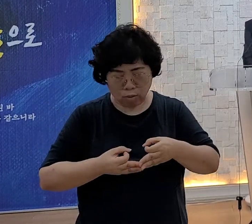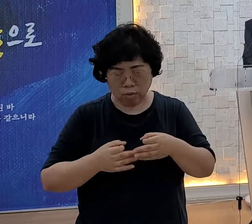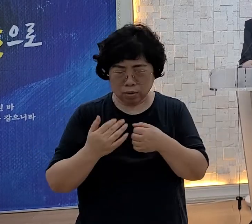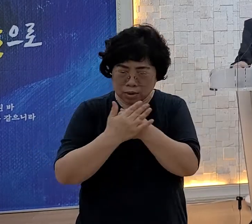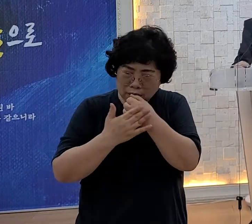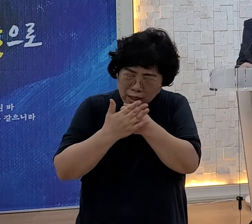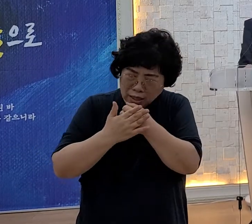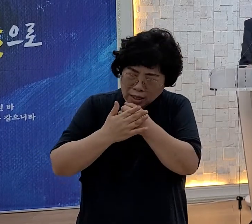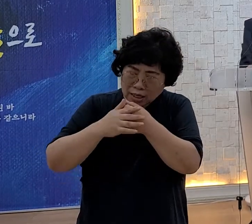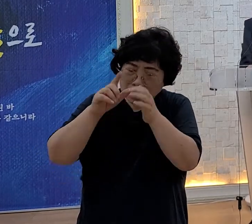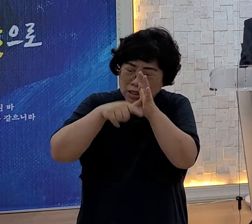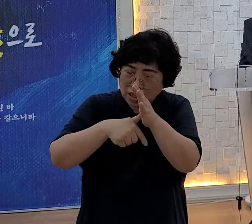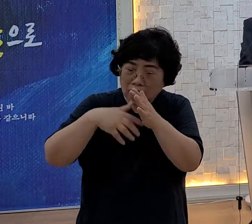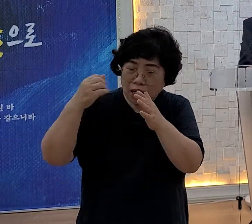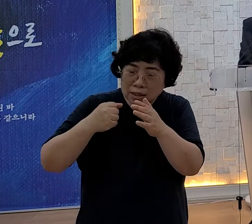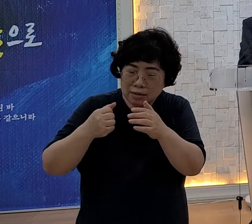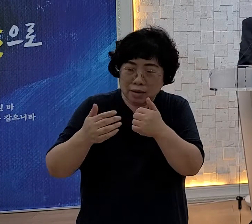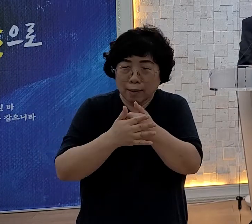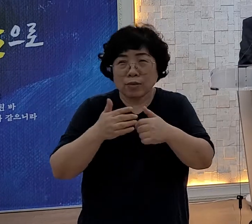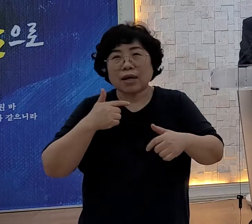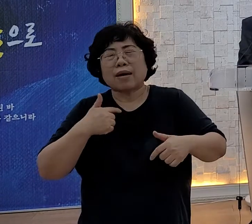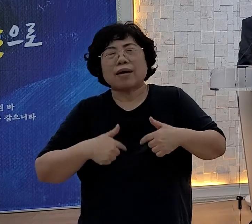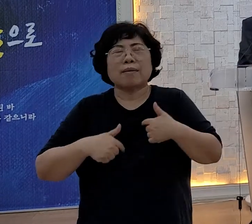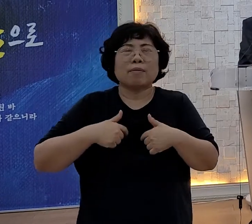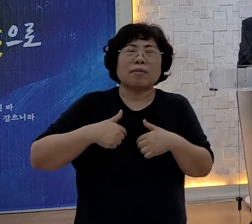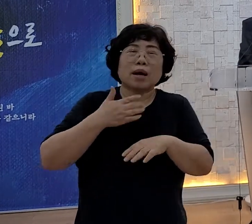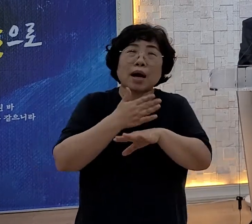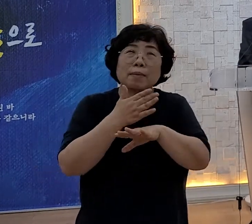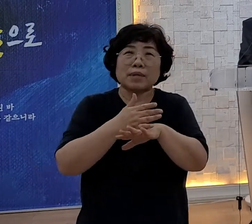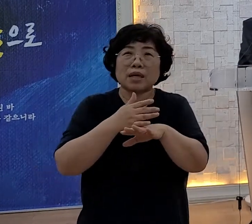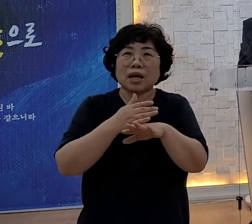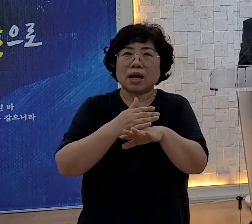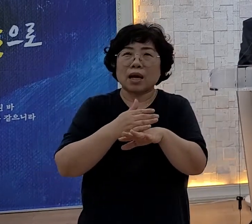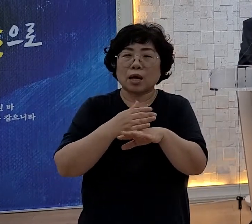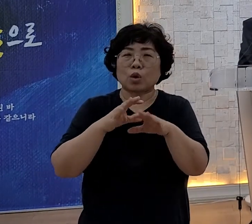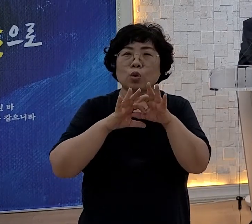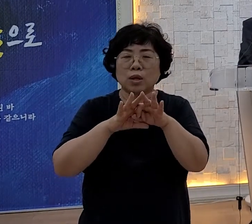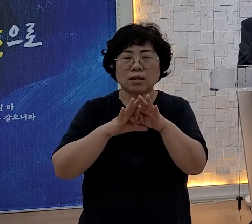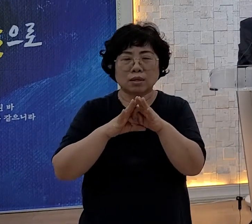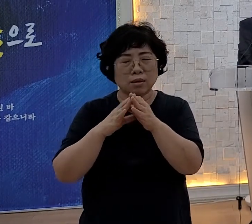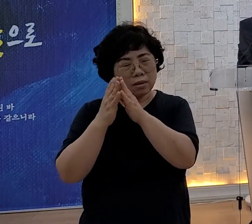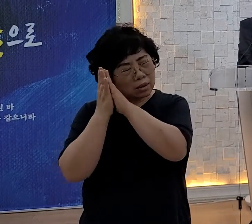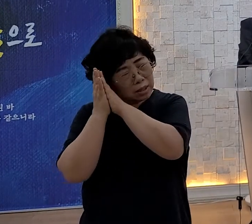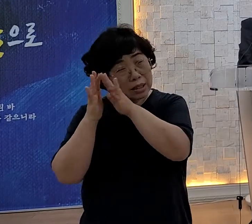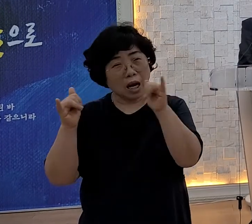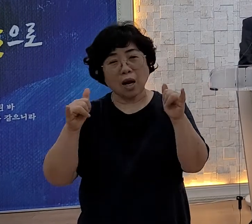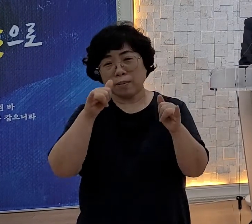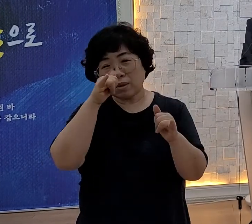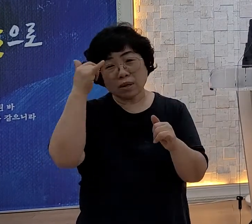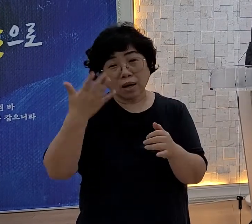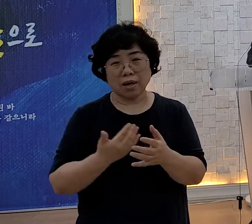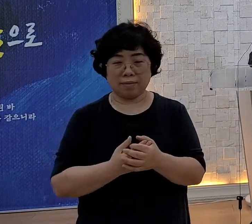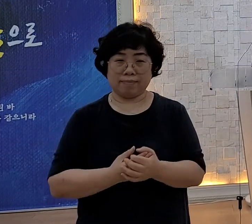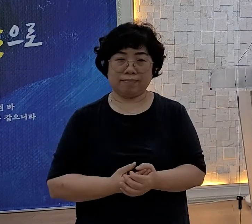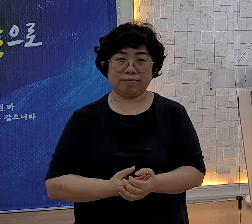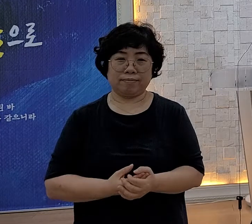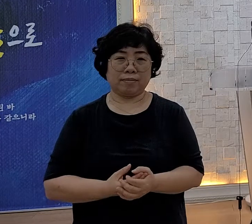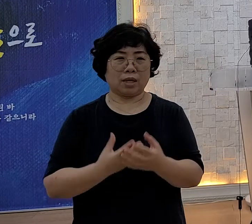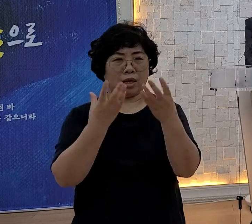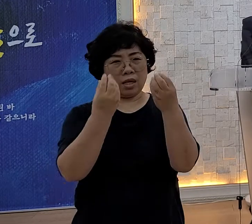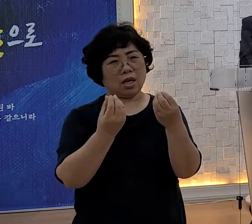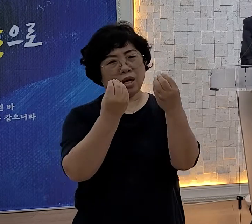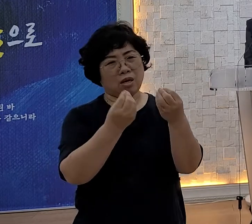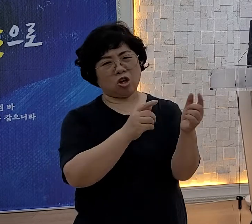정말 이런 기쁨과 감사가 그런 마무리도 있느냐. 그러니까 제가 한 예를 든 것뿐이에요.